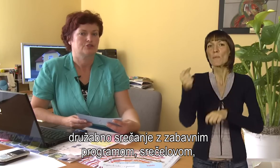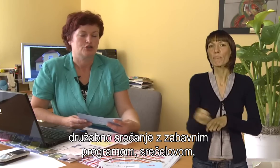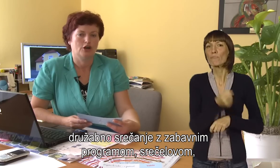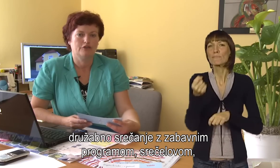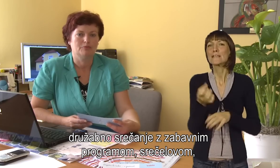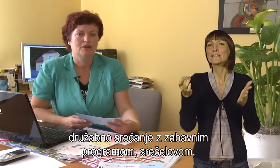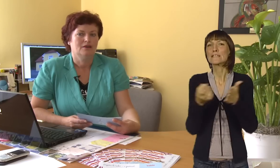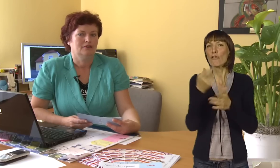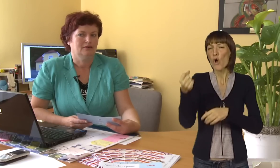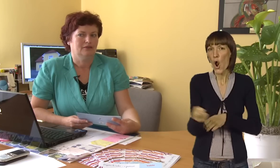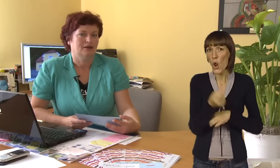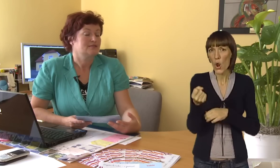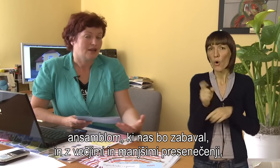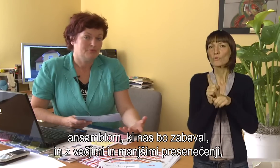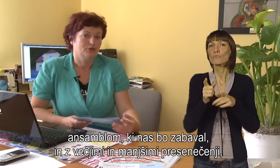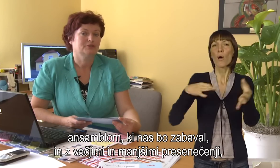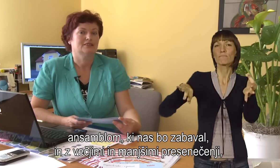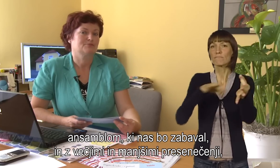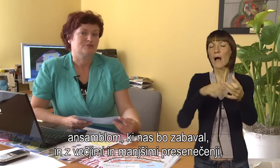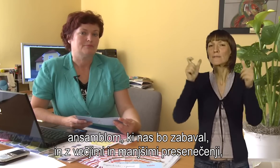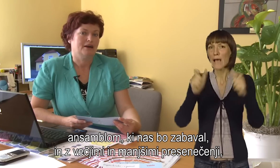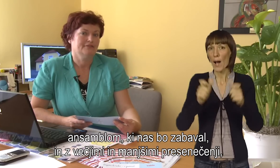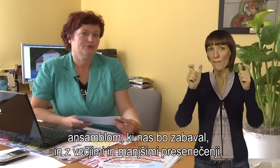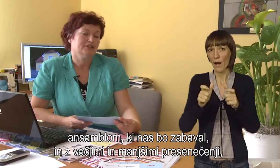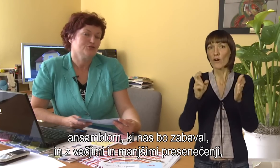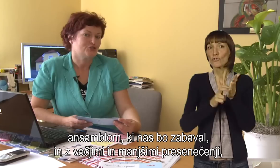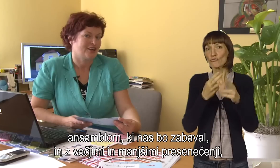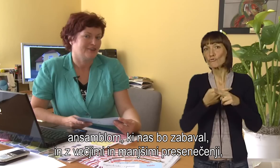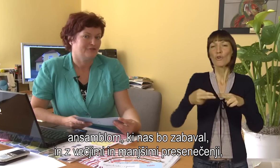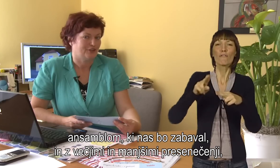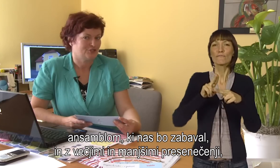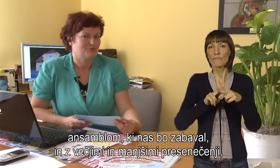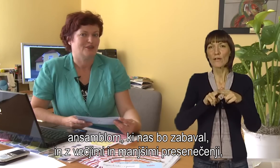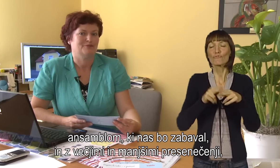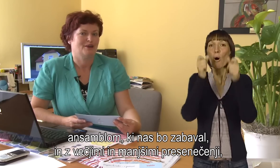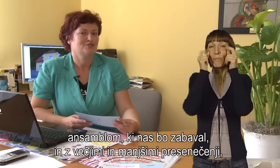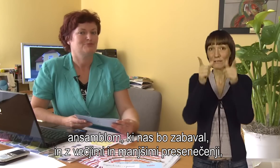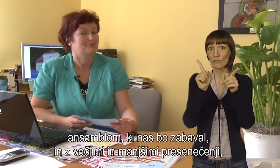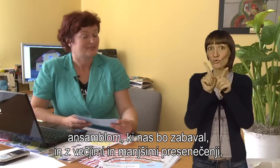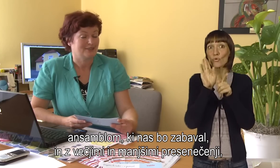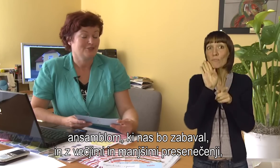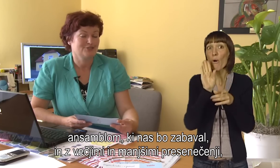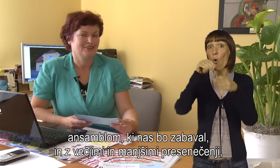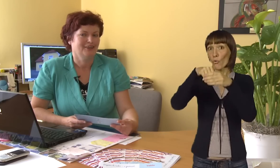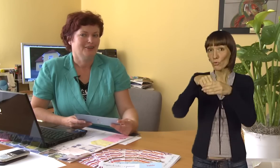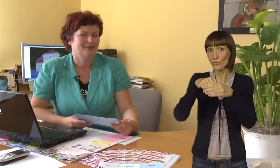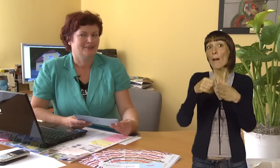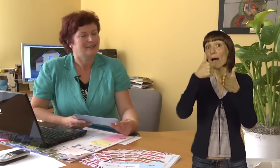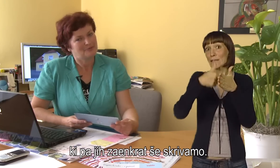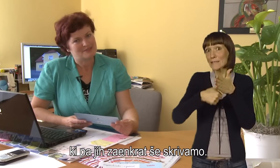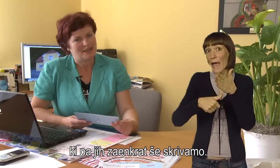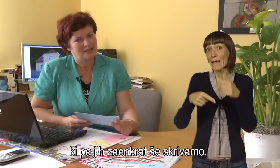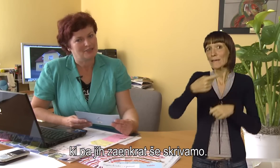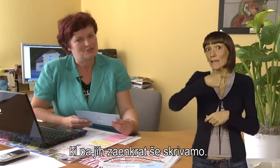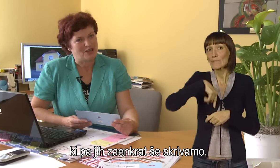programom, srečelovom, ansamblom, ki nas bo zabaval, in še večjimi ali manjšimi presenečenji,